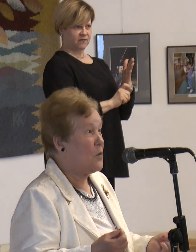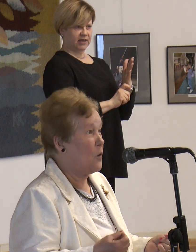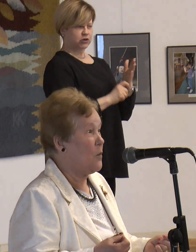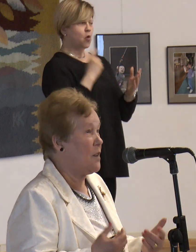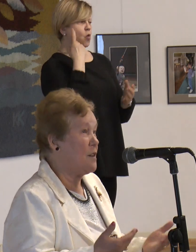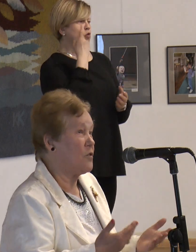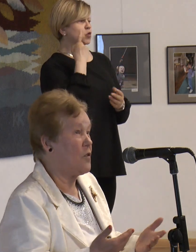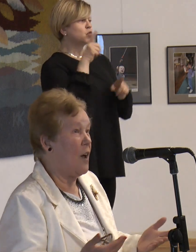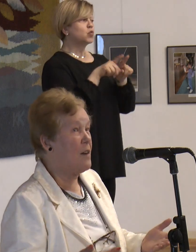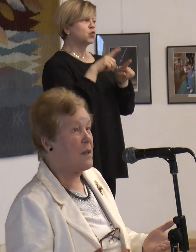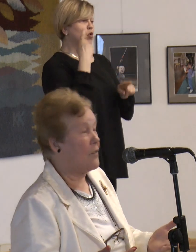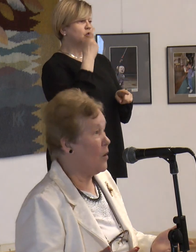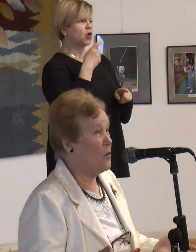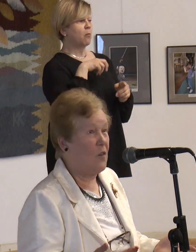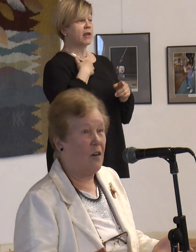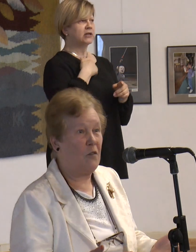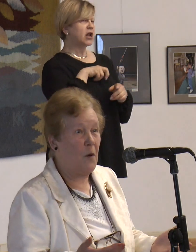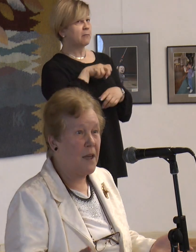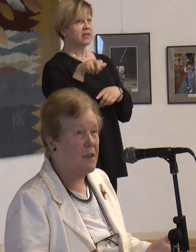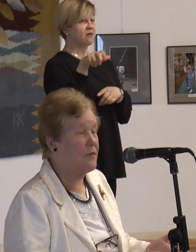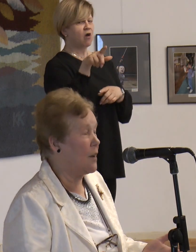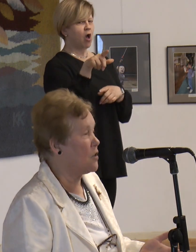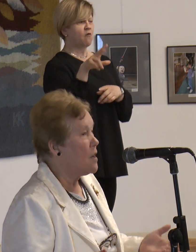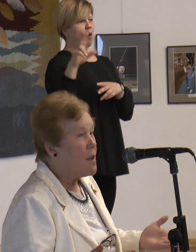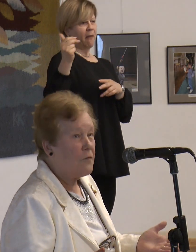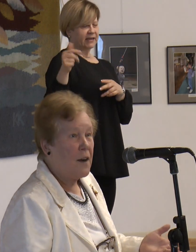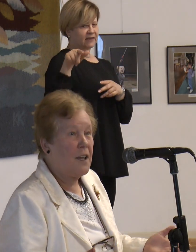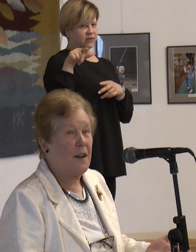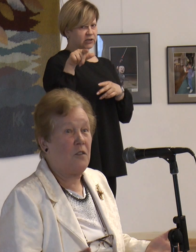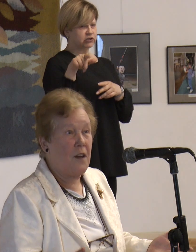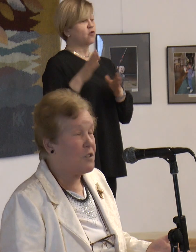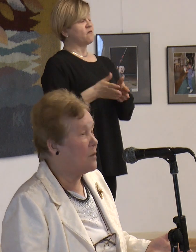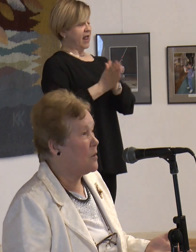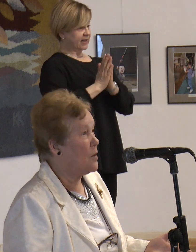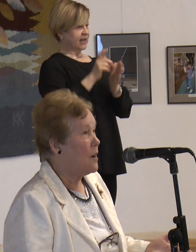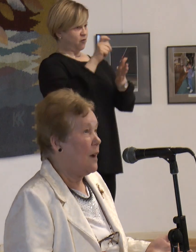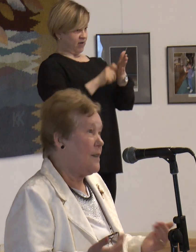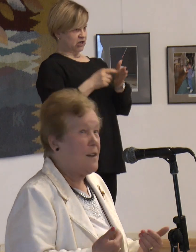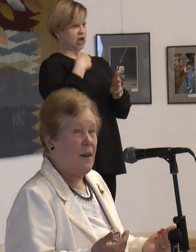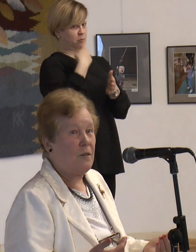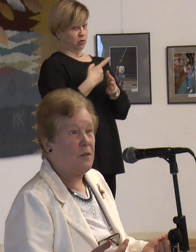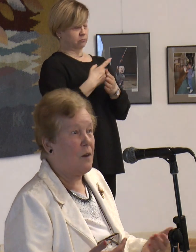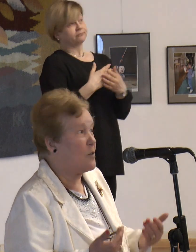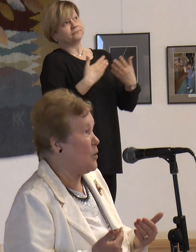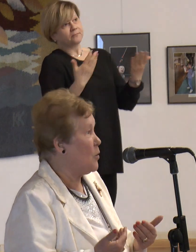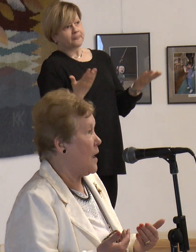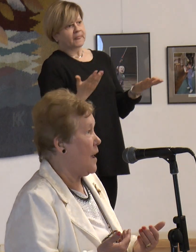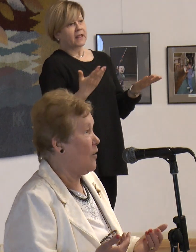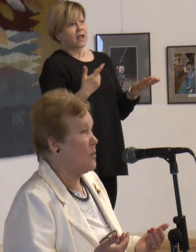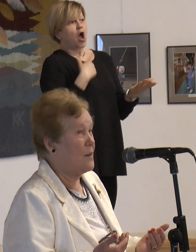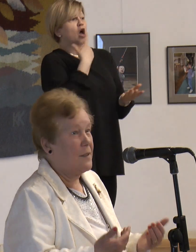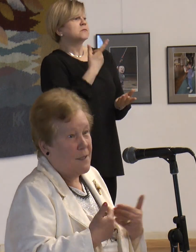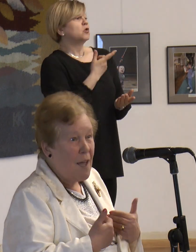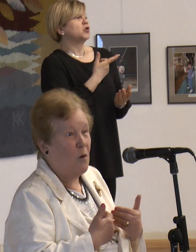én úgy gondolom, hogy én is, hogyha elmegyek valahova, ahova meghívnak és felkérnek, hogy verset mondjak, hát nyilván, hogy azt mondom